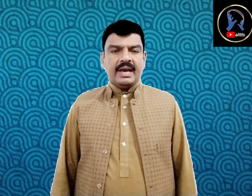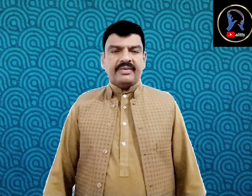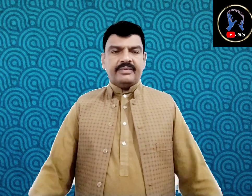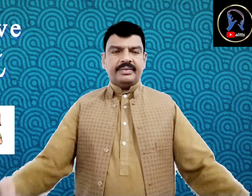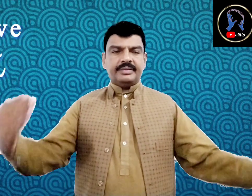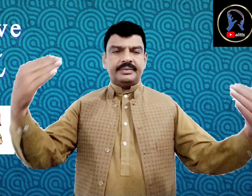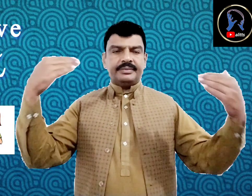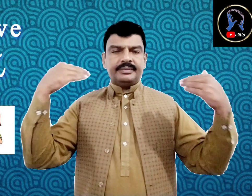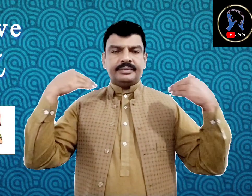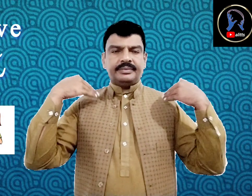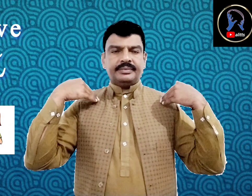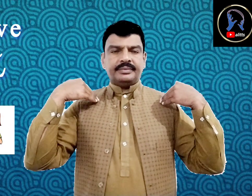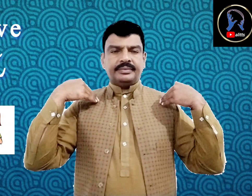हैव।